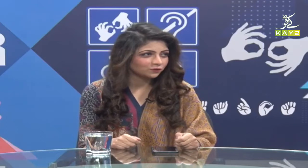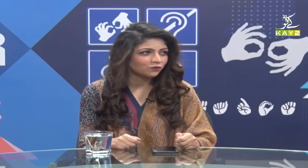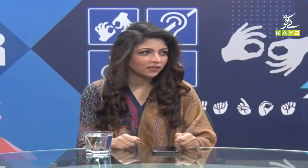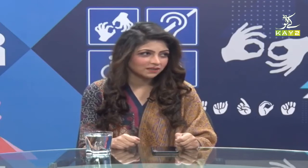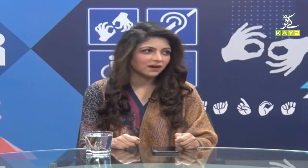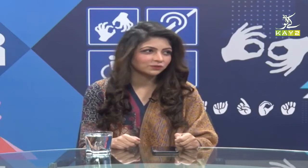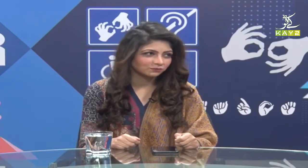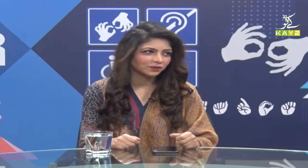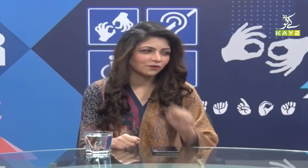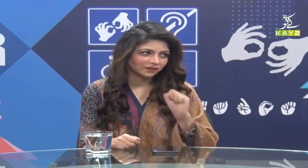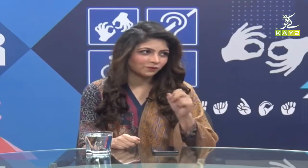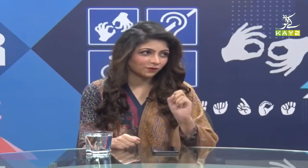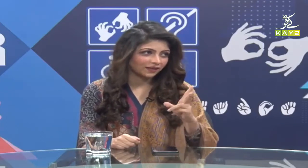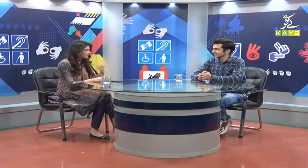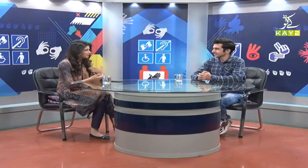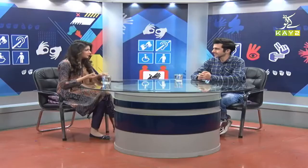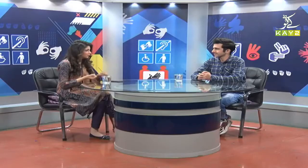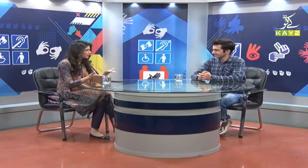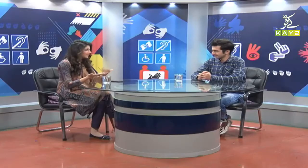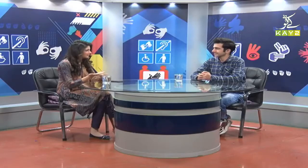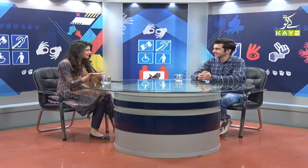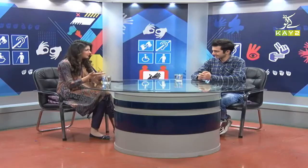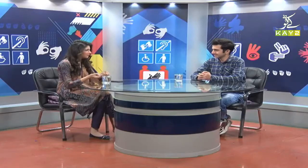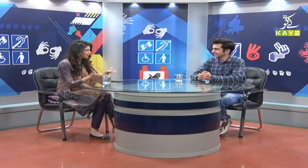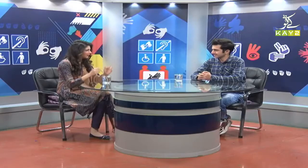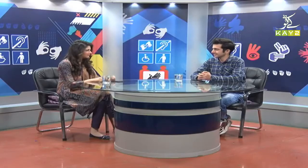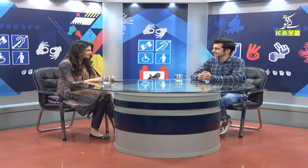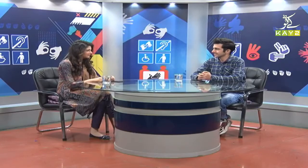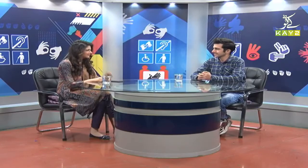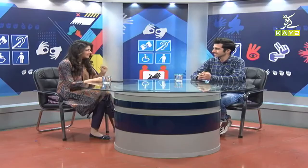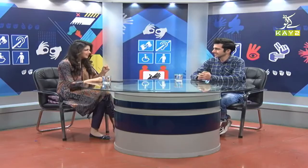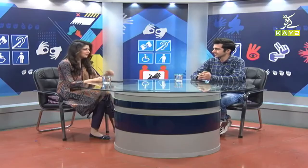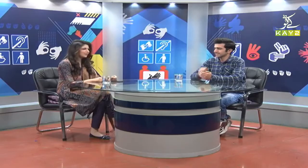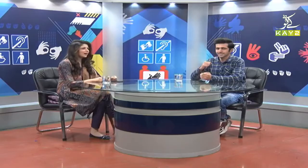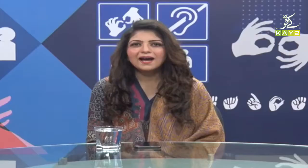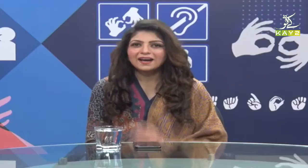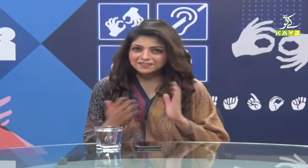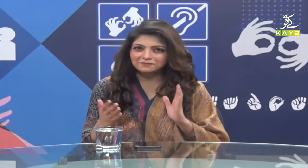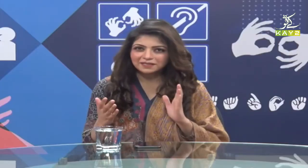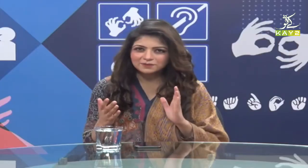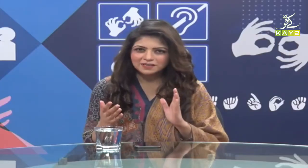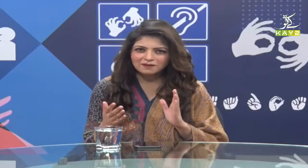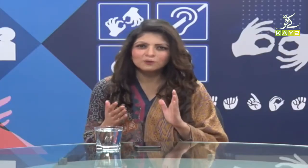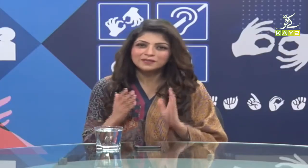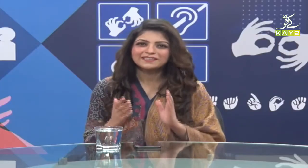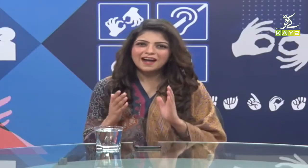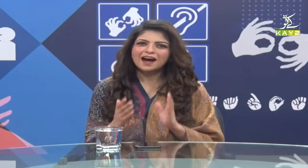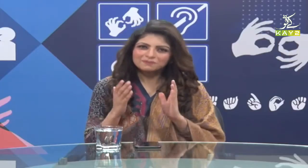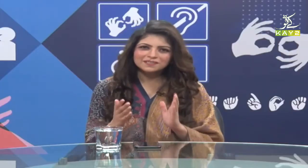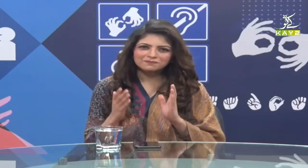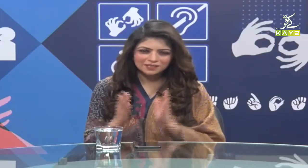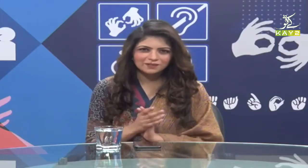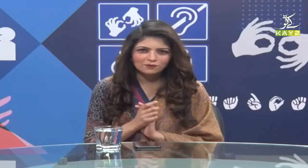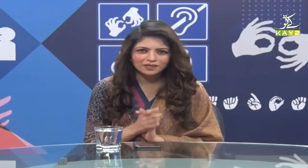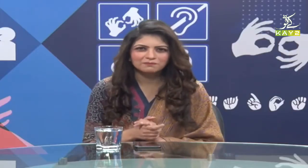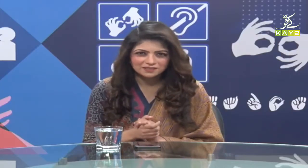प्रोग्राम शुरू होने के बाद तुम बताओगे। ओके, फिर शुरू करें अपना प्रोग्राम। ठीक हो गया। अस्सलाम वालेकुम जनाब, उम्मीद है आप